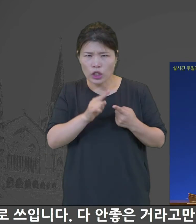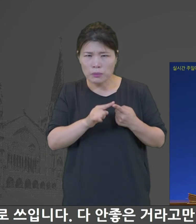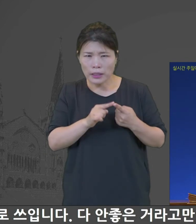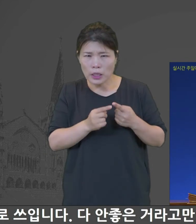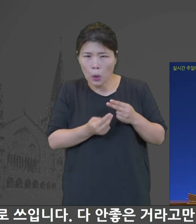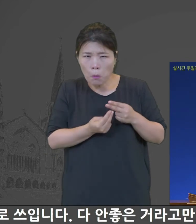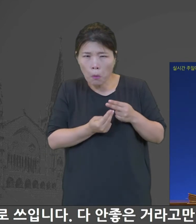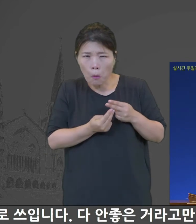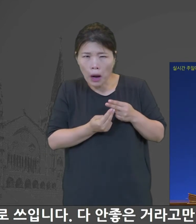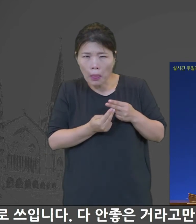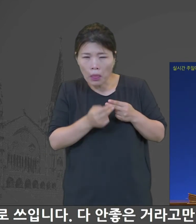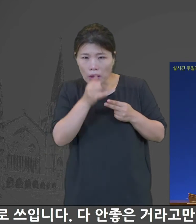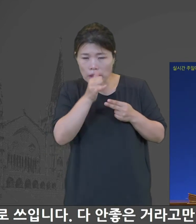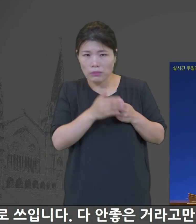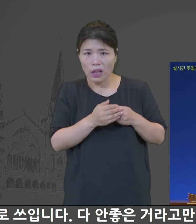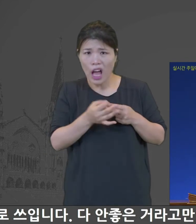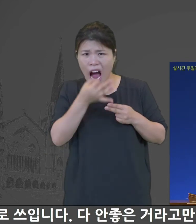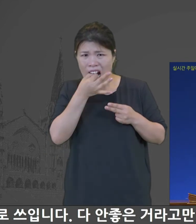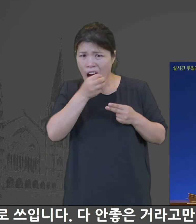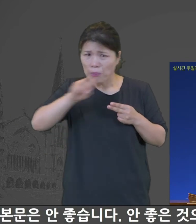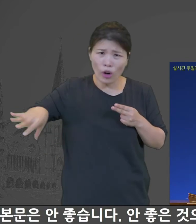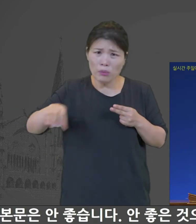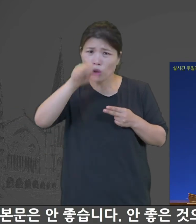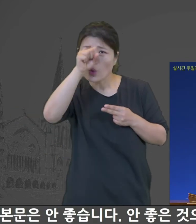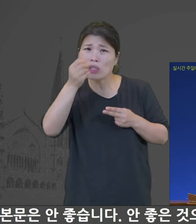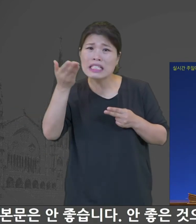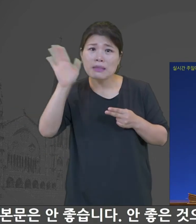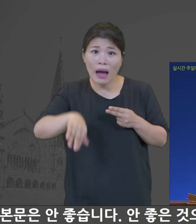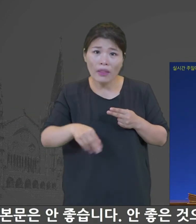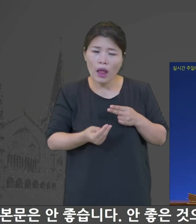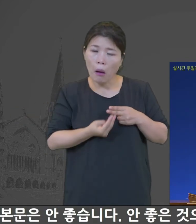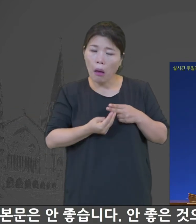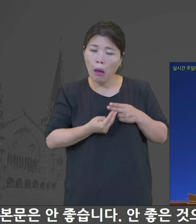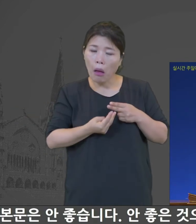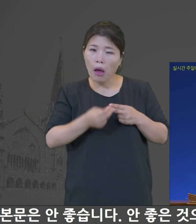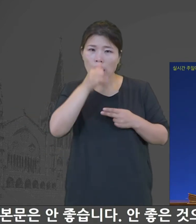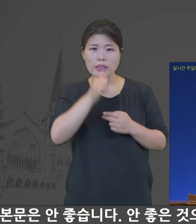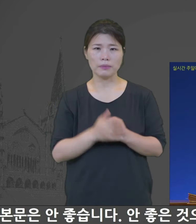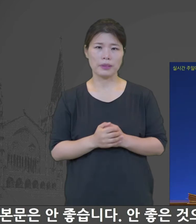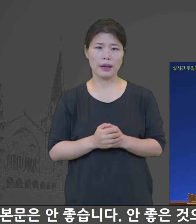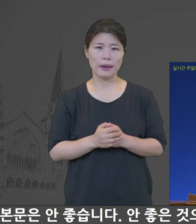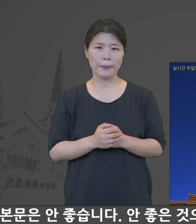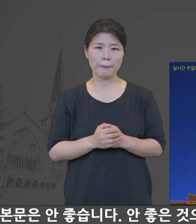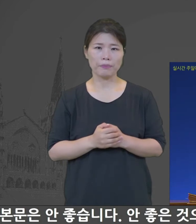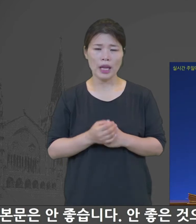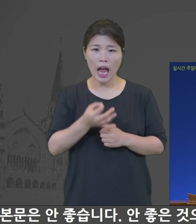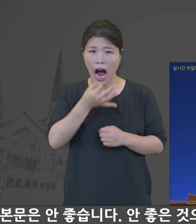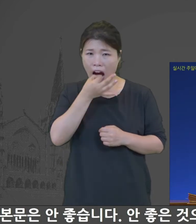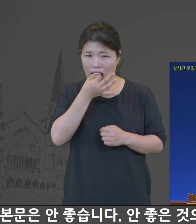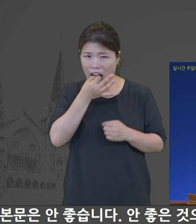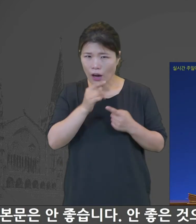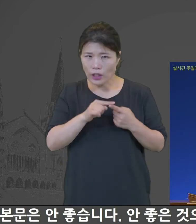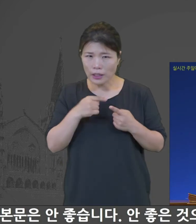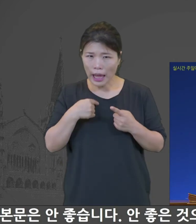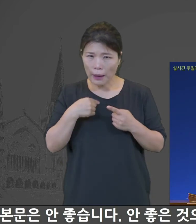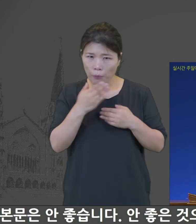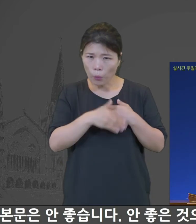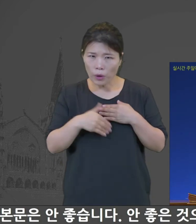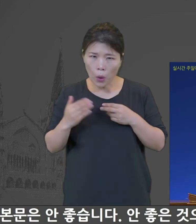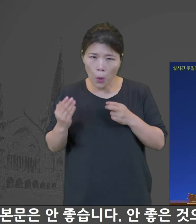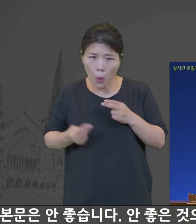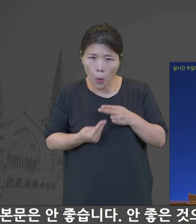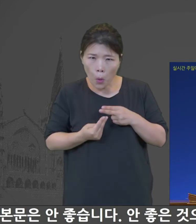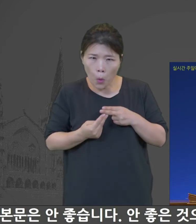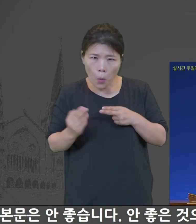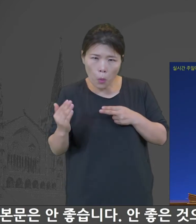빨리빨리 버려버리면 얼마나 좋아요. 그런데 욕심을 우리 육체가 이렇게 감싸고 보관해버리기 때문에